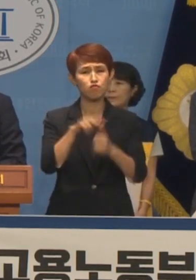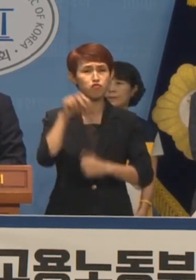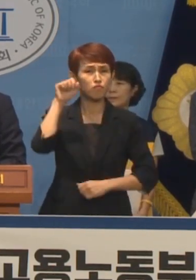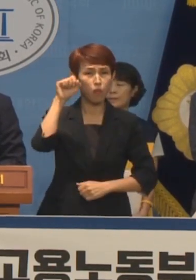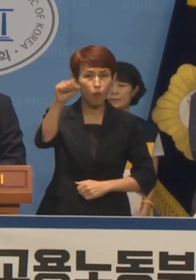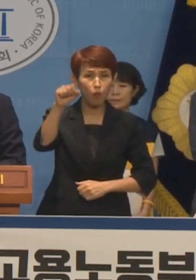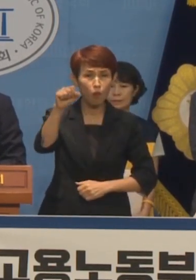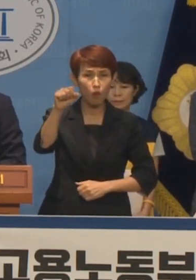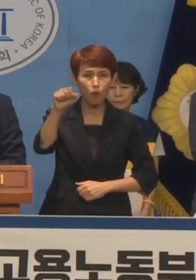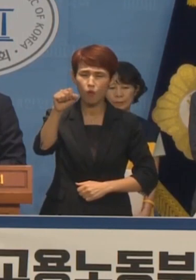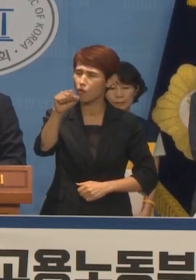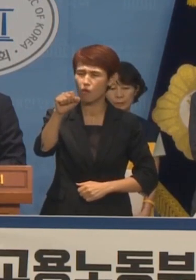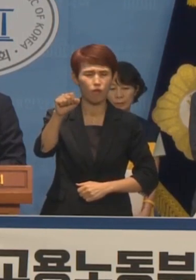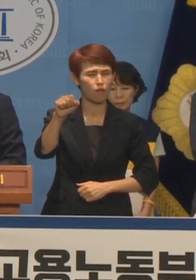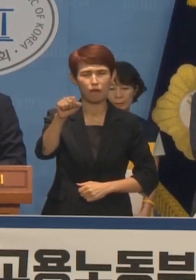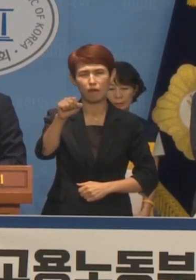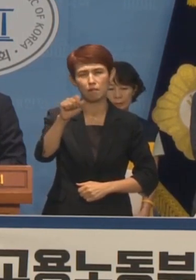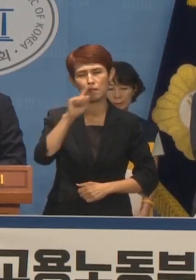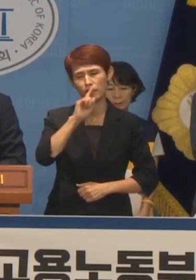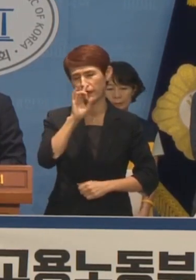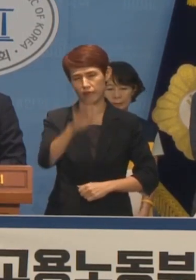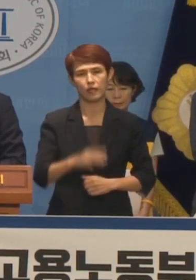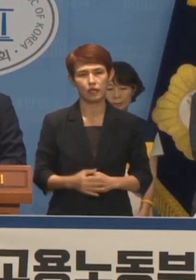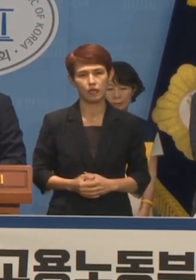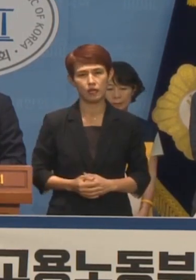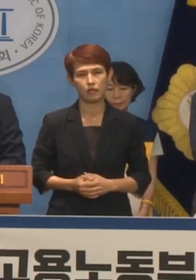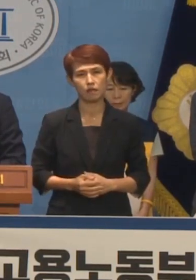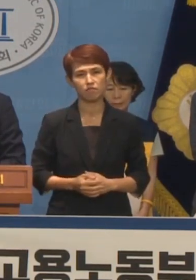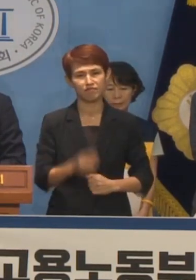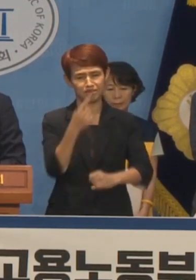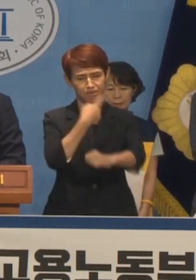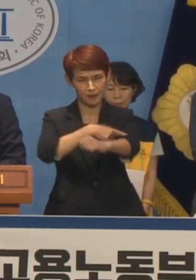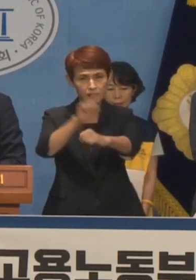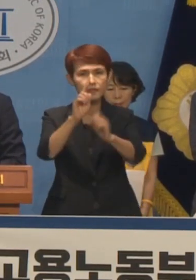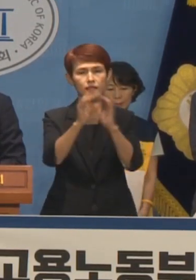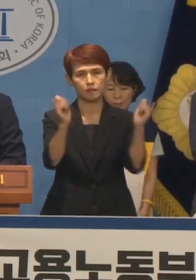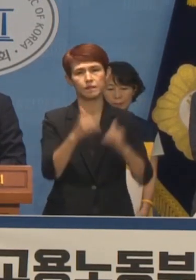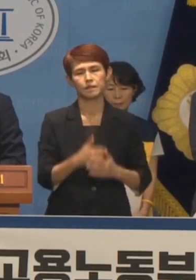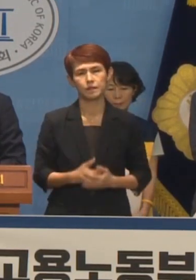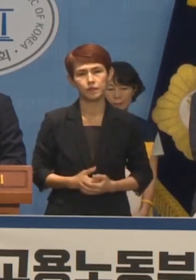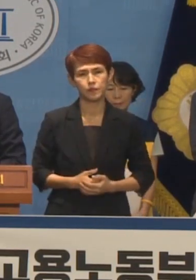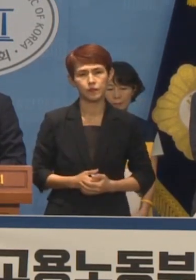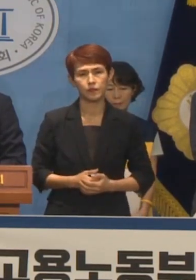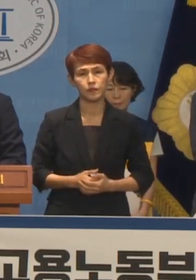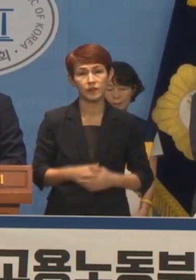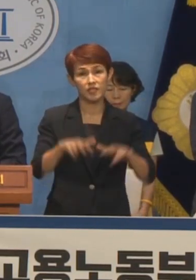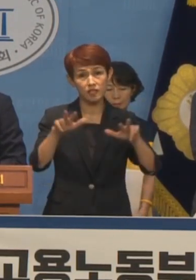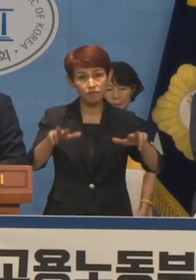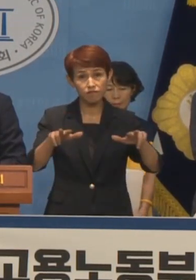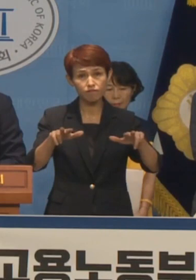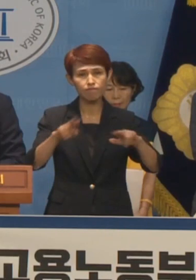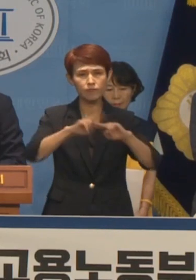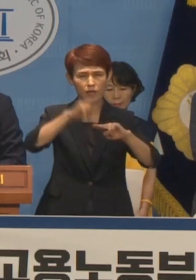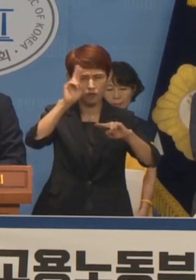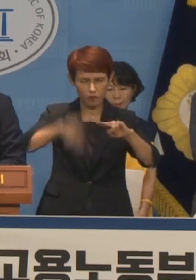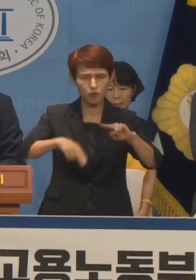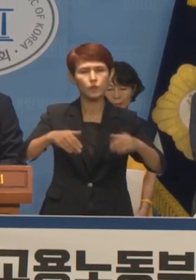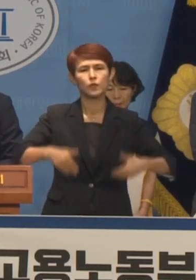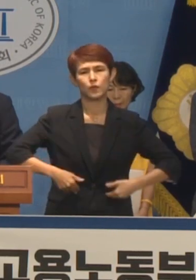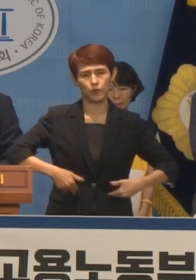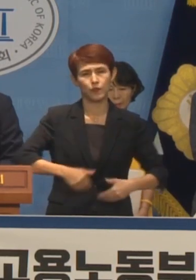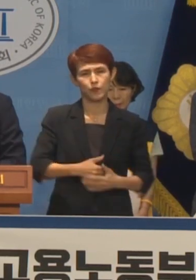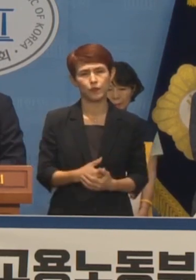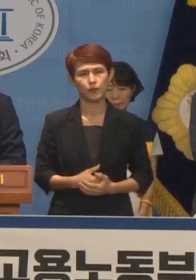후보자라는 말 자체도 아까울 정도의 부적격 장관 후보자입니다. 지금이라도 당장 사퇴해야